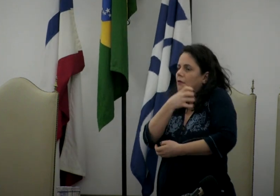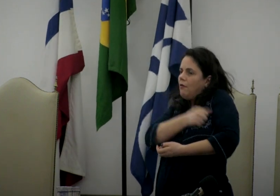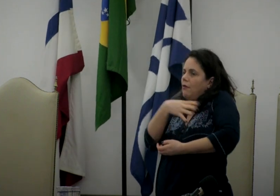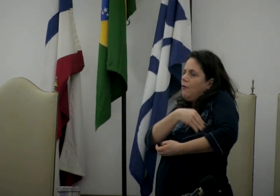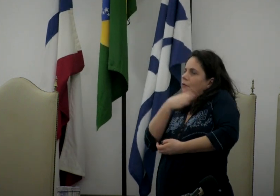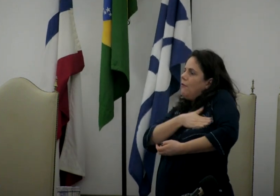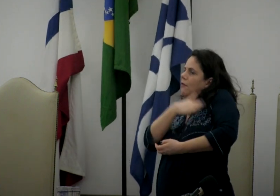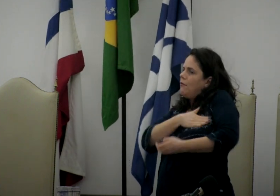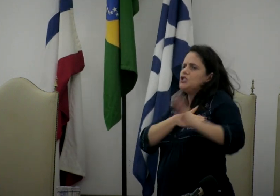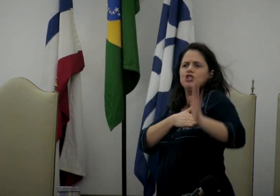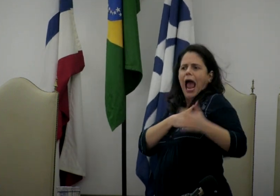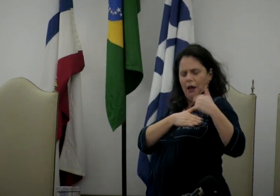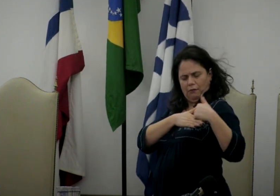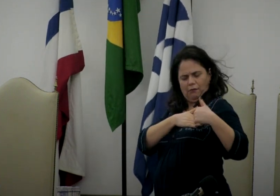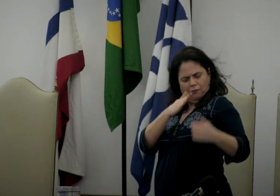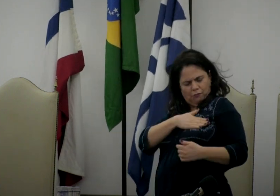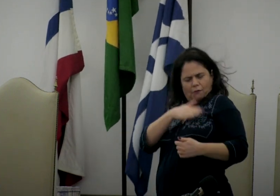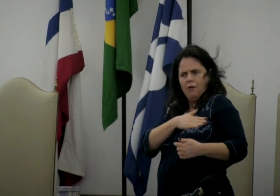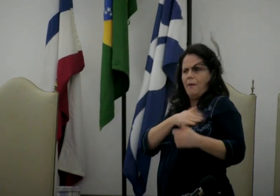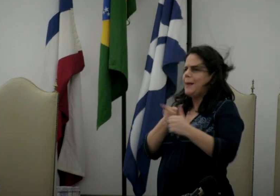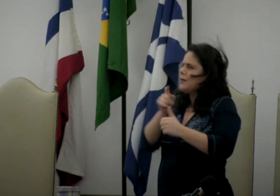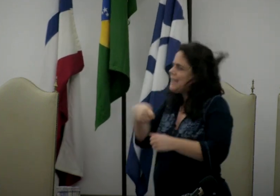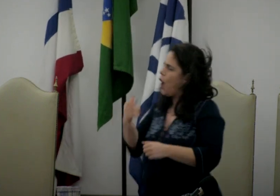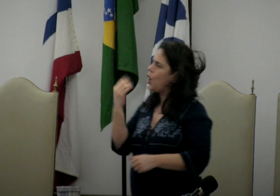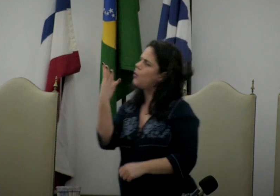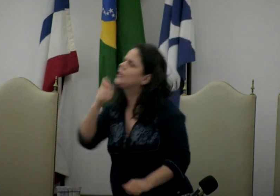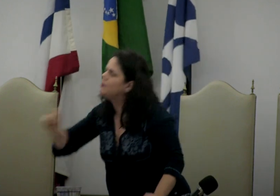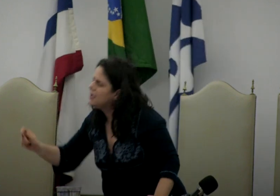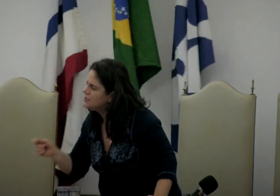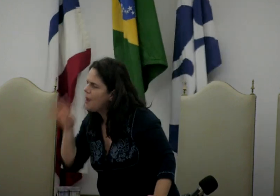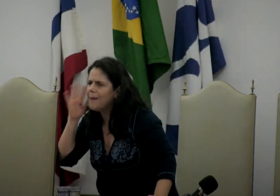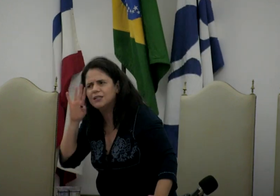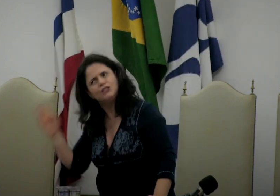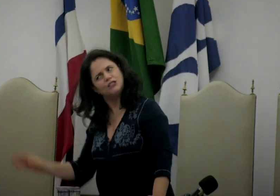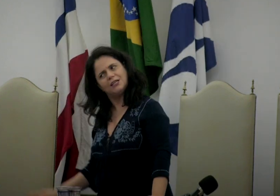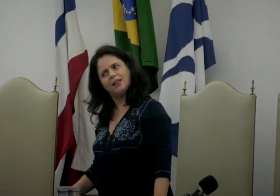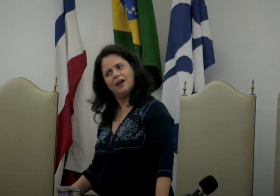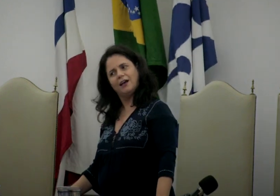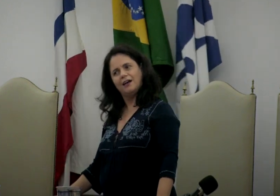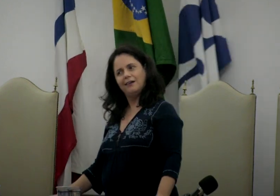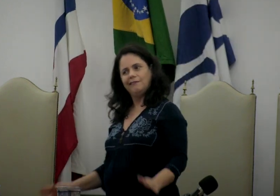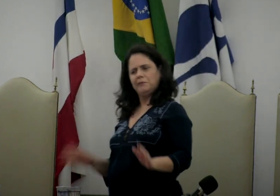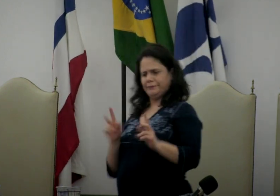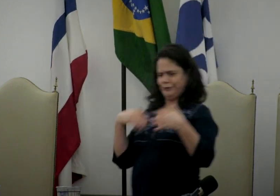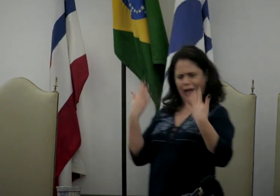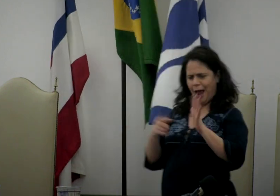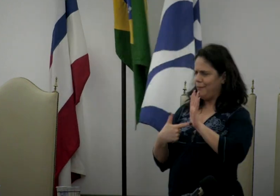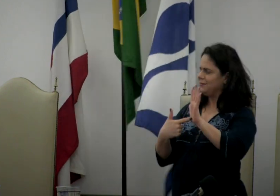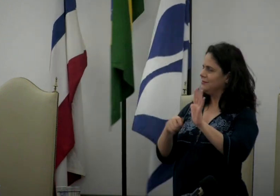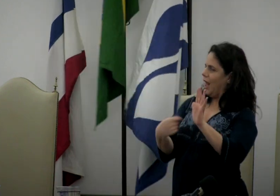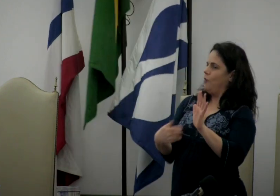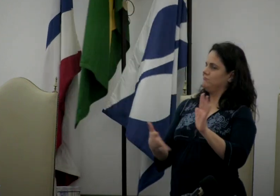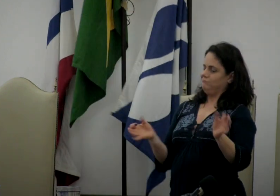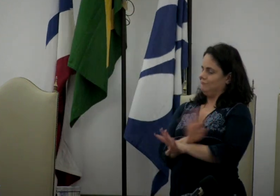inicialmente, a criança pequena, ela utiliza um balbucio também gestual. Imagina essa